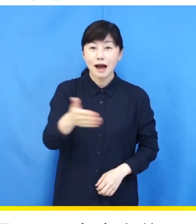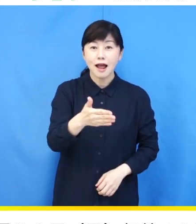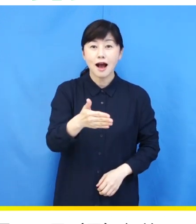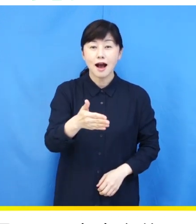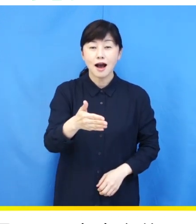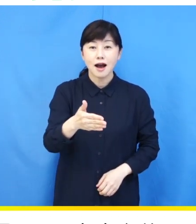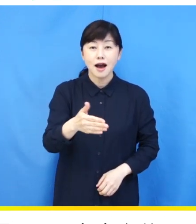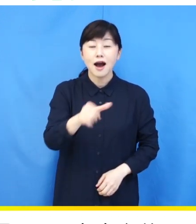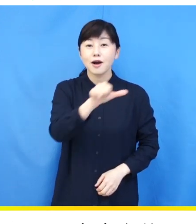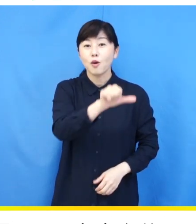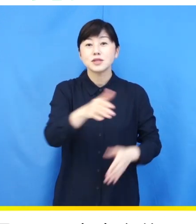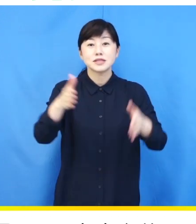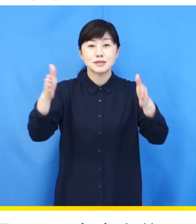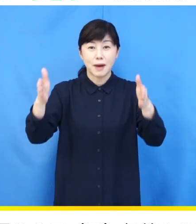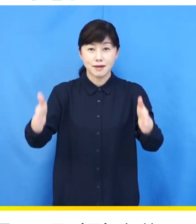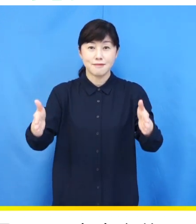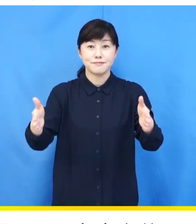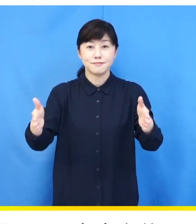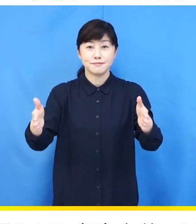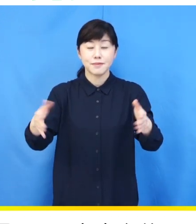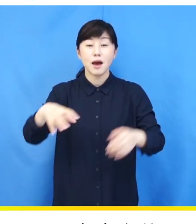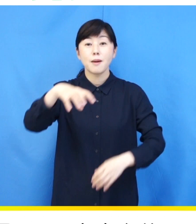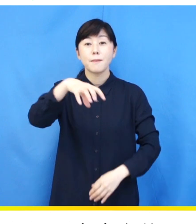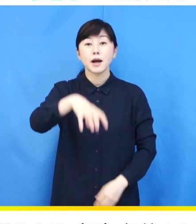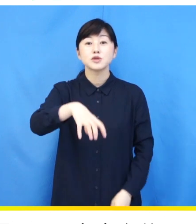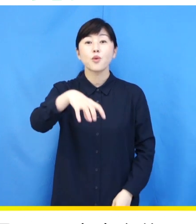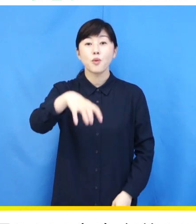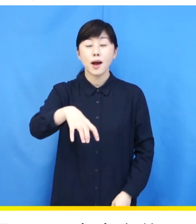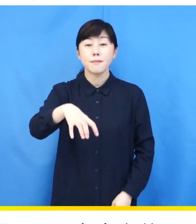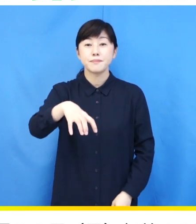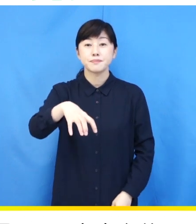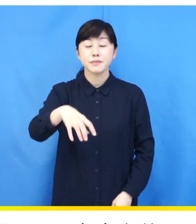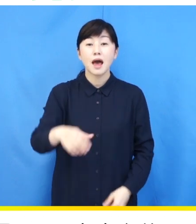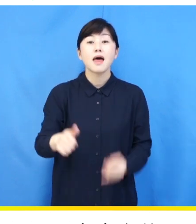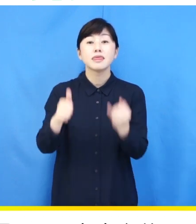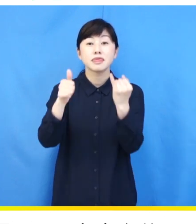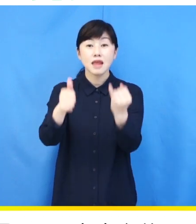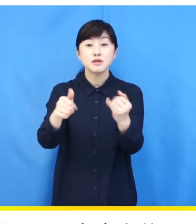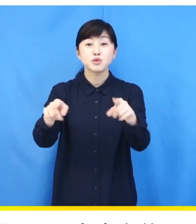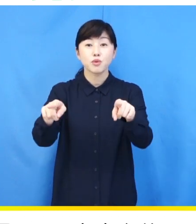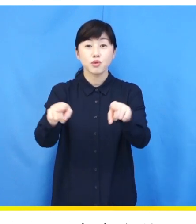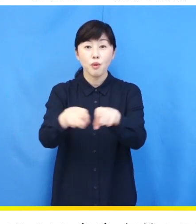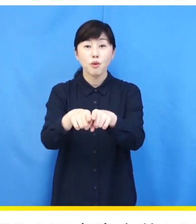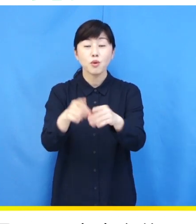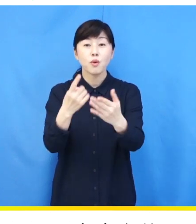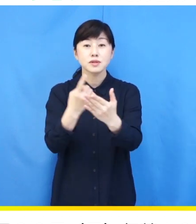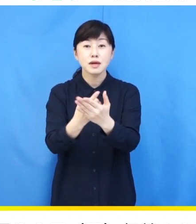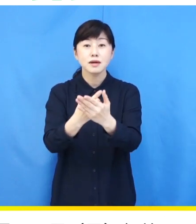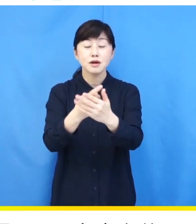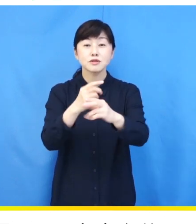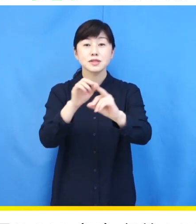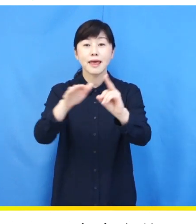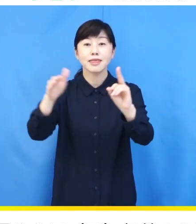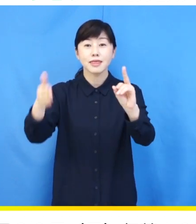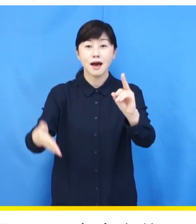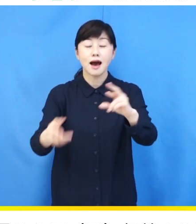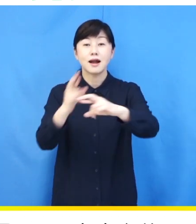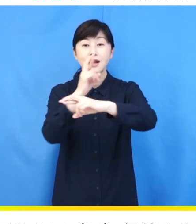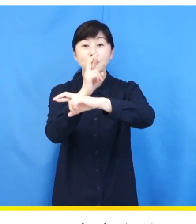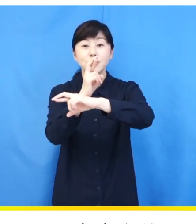午後5時会場は男女共同参画センターらぷらす